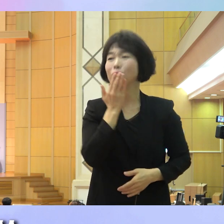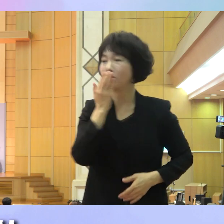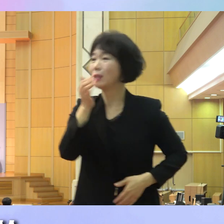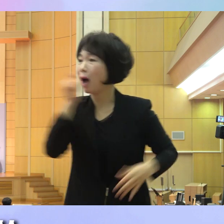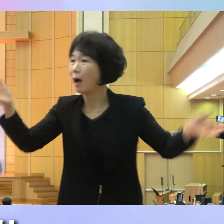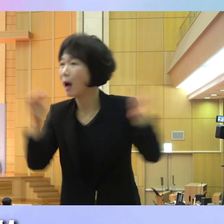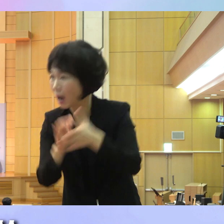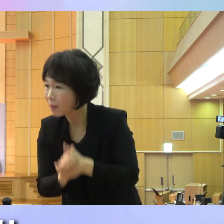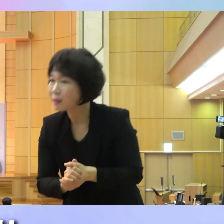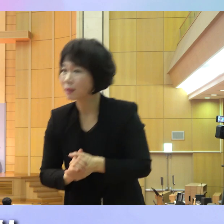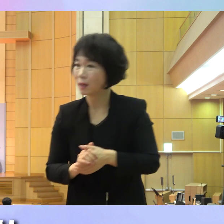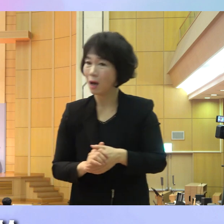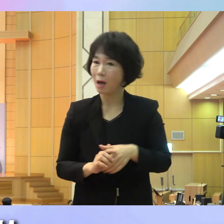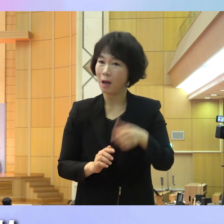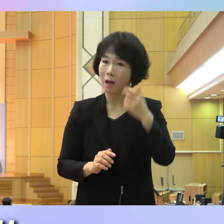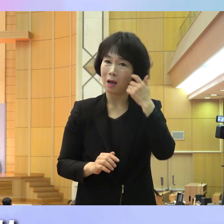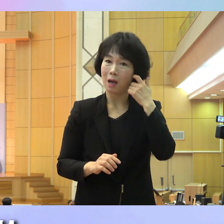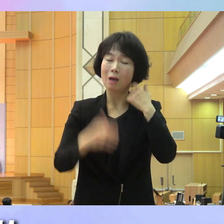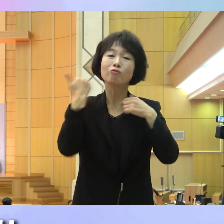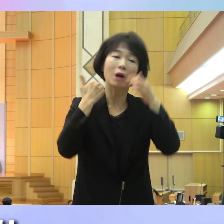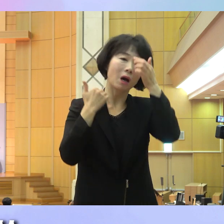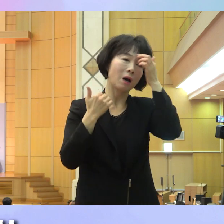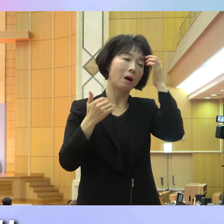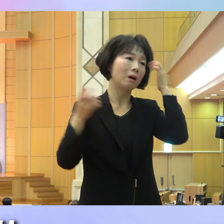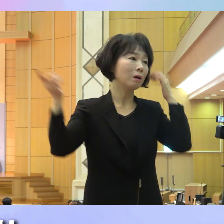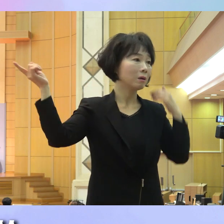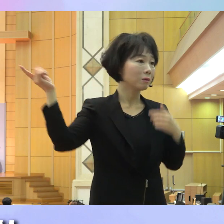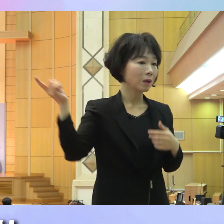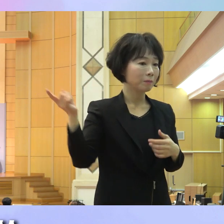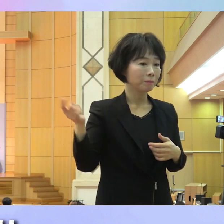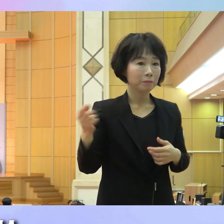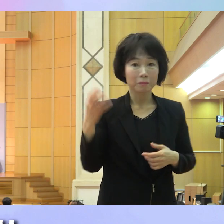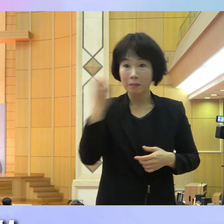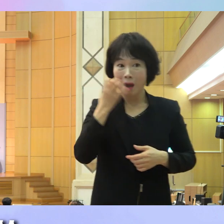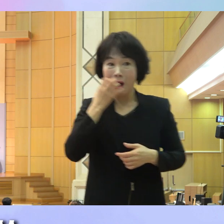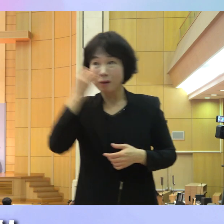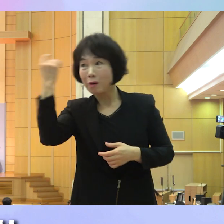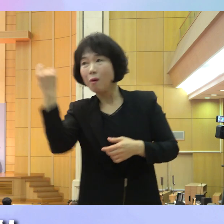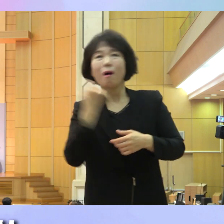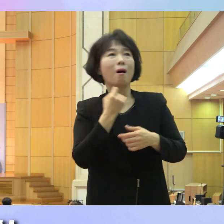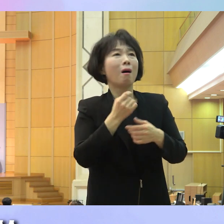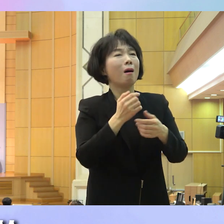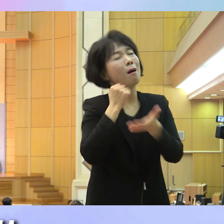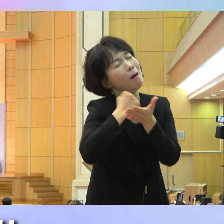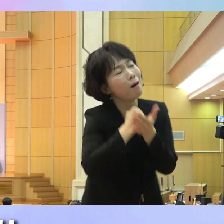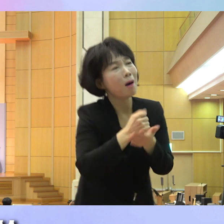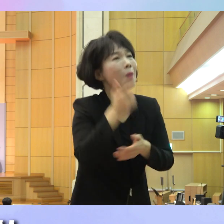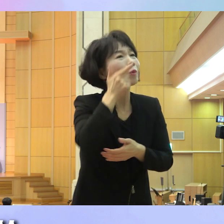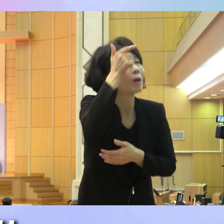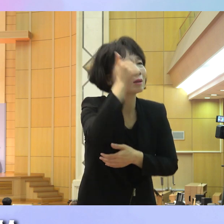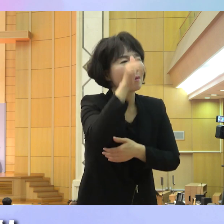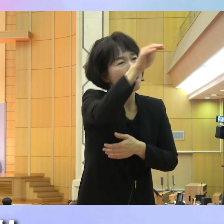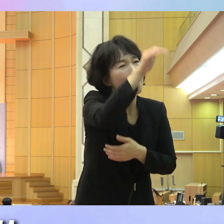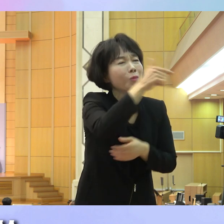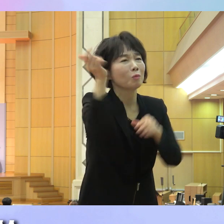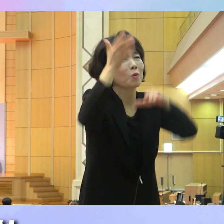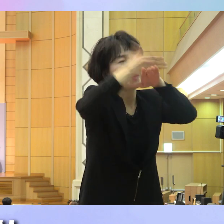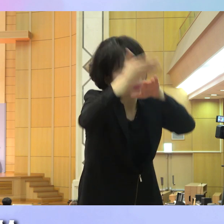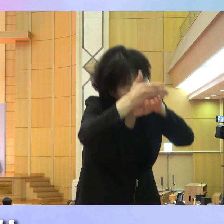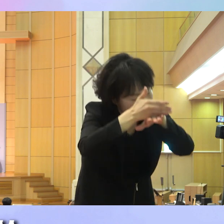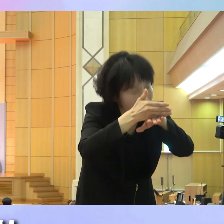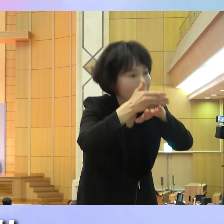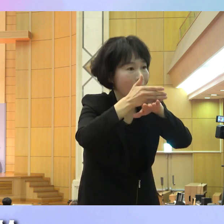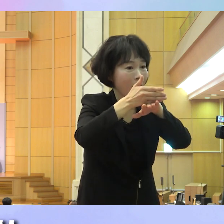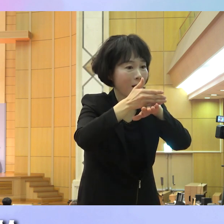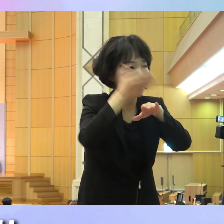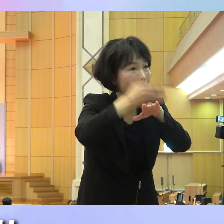할렐루야. 지난번에 어떤 분이 와서 목사님 너무너무 감사해서 왔습니다. 성경 말씀에도 문둥병자가